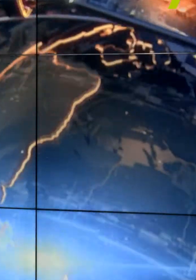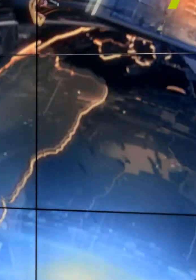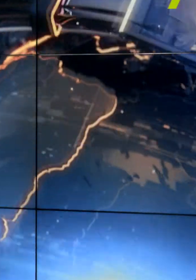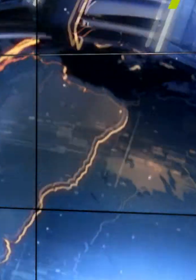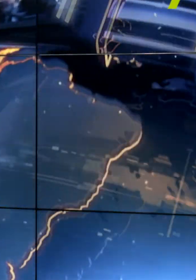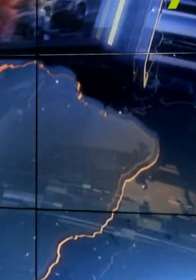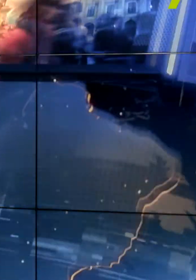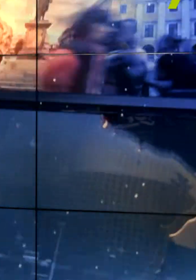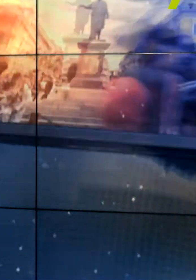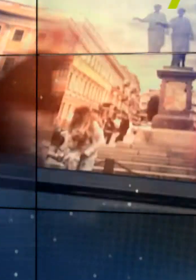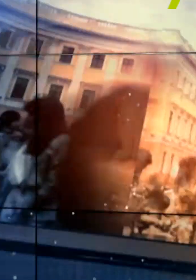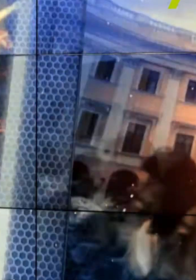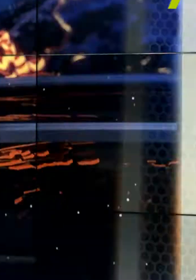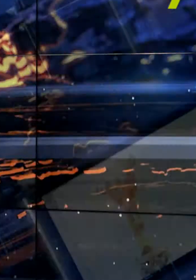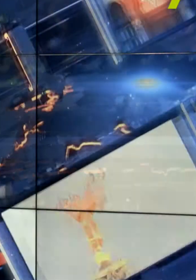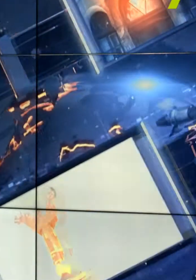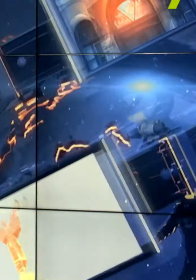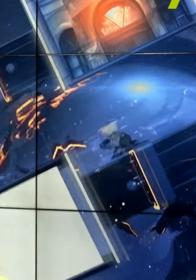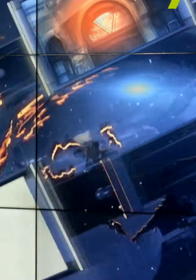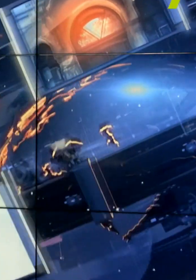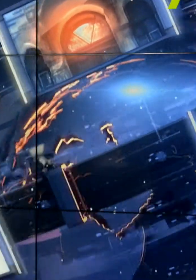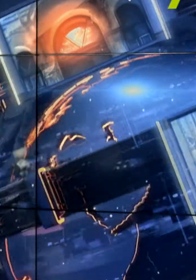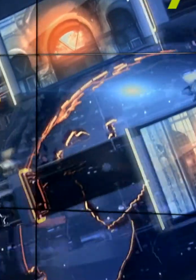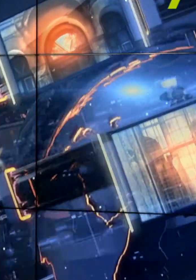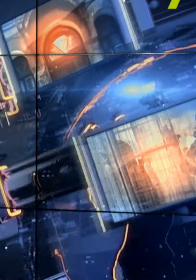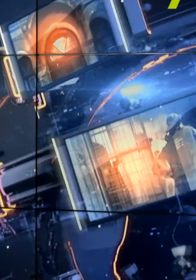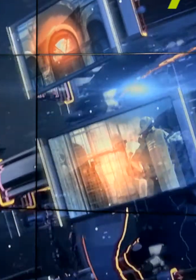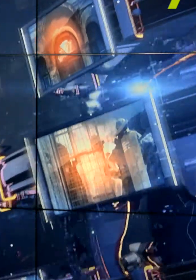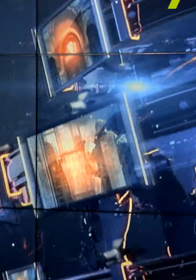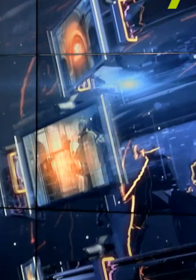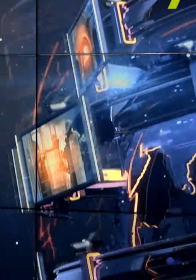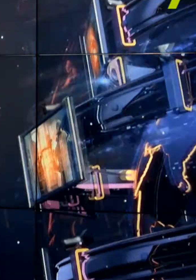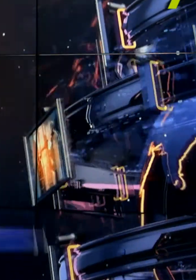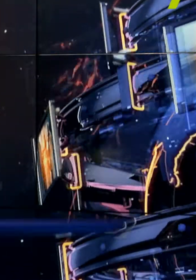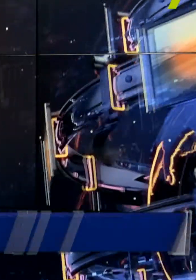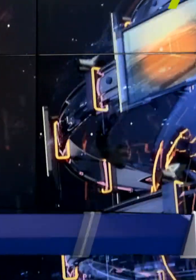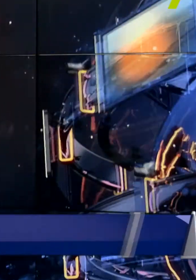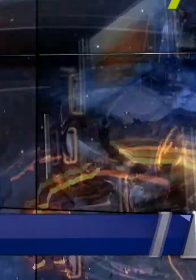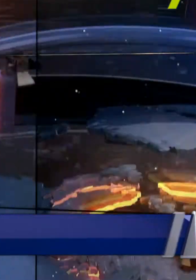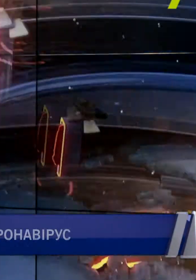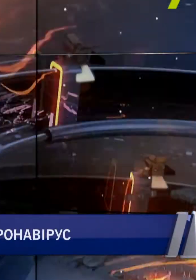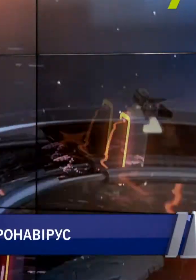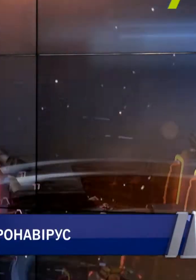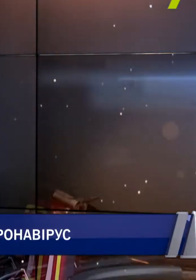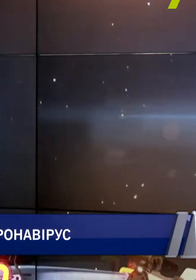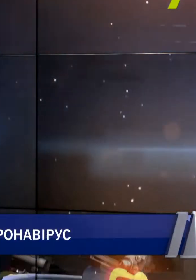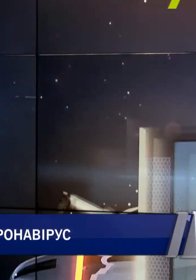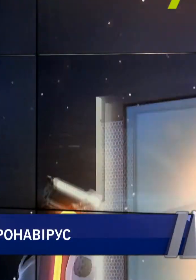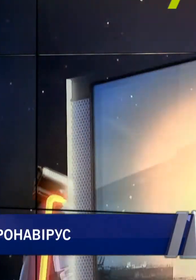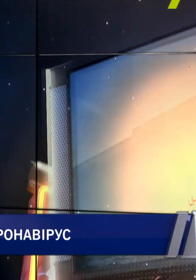А зараз маємо додати інформацію. Є на зв'язку вже з нами Світлана Єсипенко, головний лікар Одеського обласного